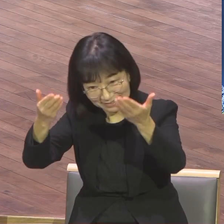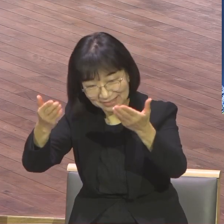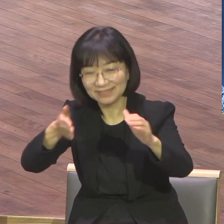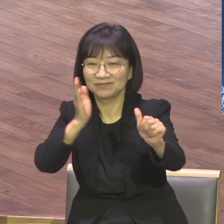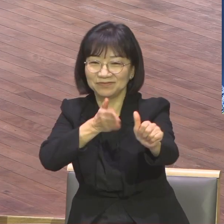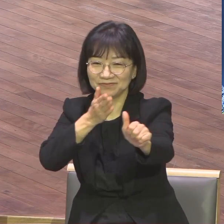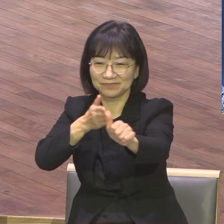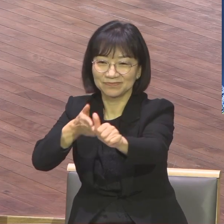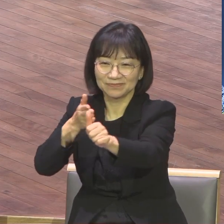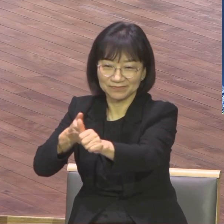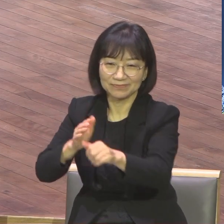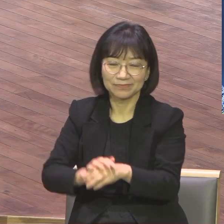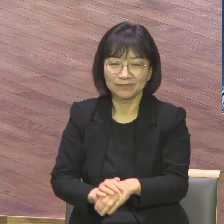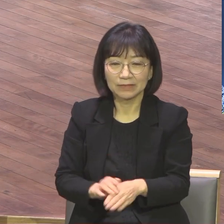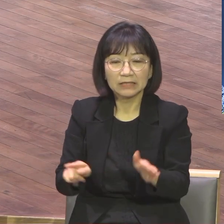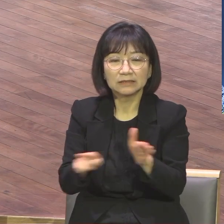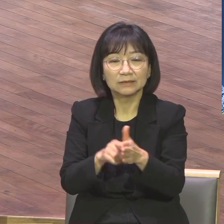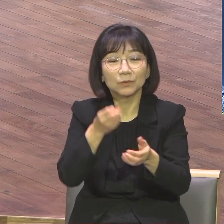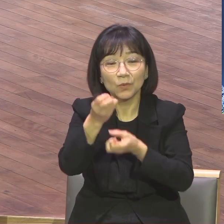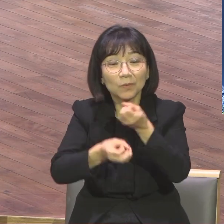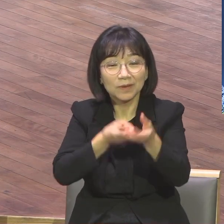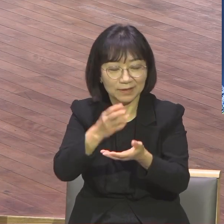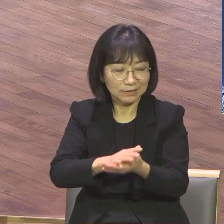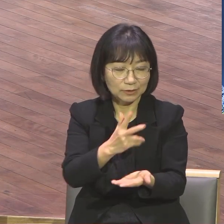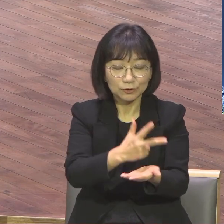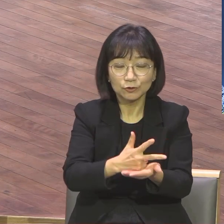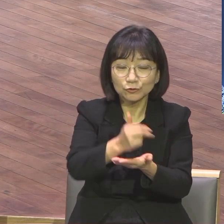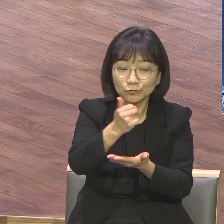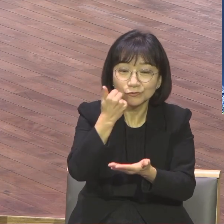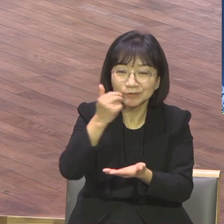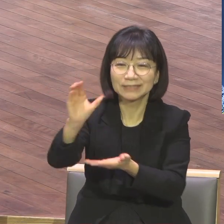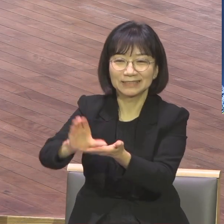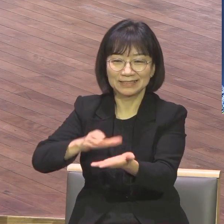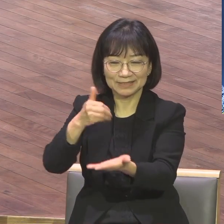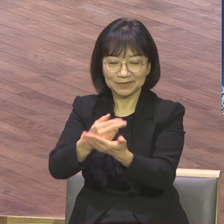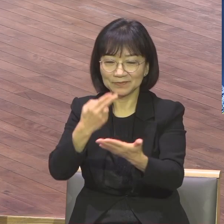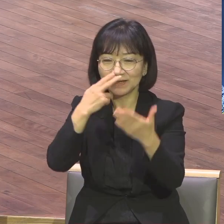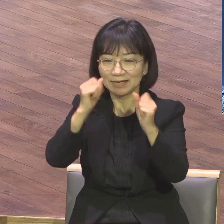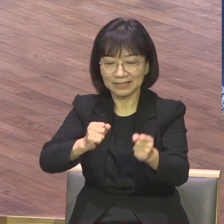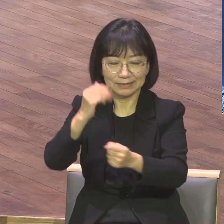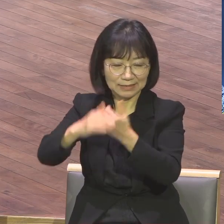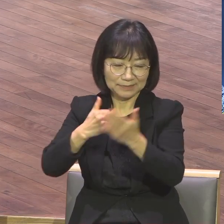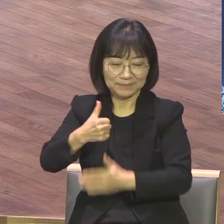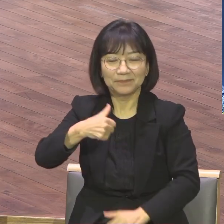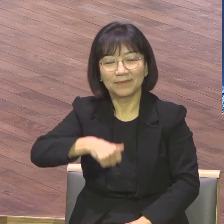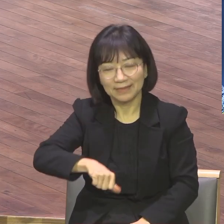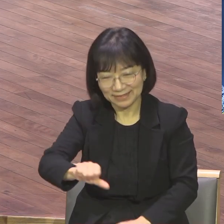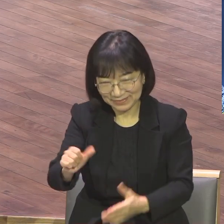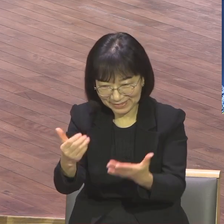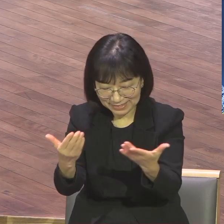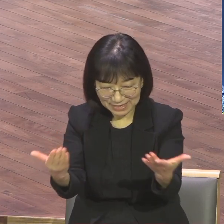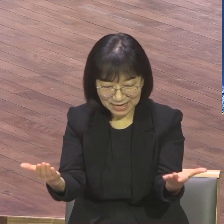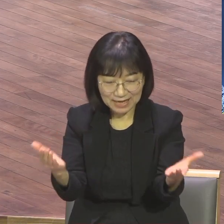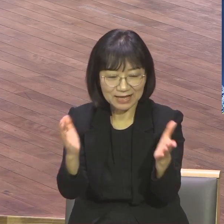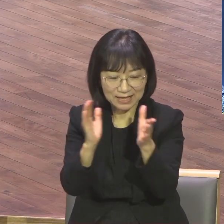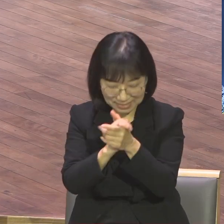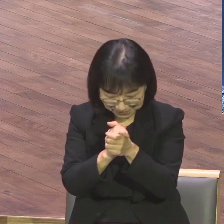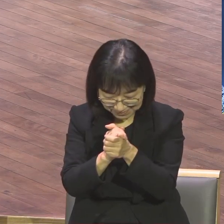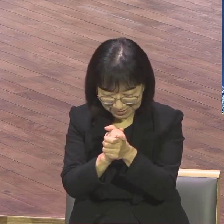되기를 바랍니다. 신앙 고백합니다. 주는 그리스도시요 살아계신 하나님의